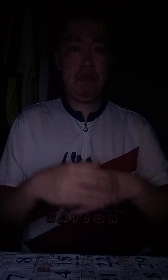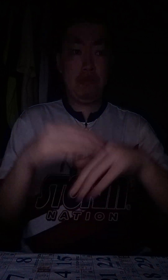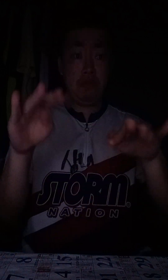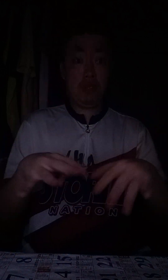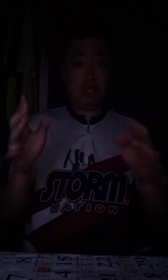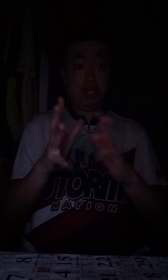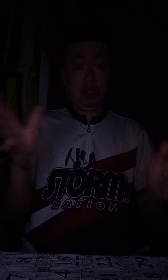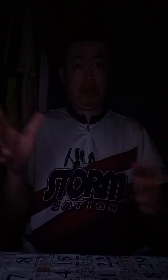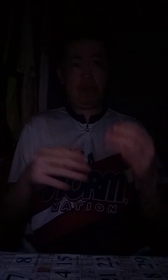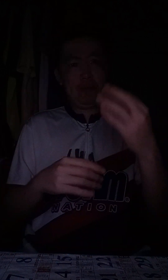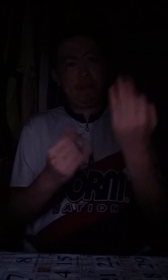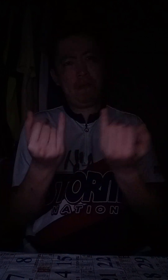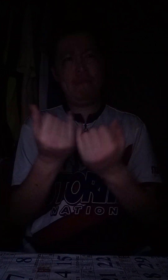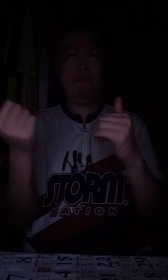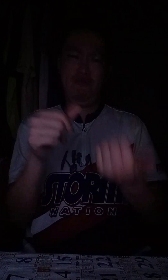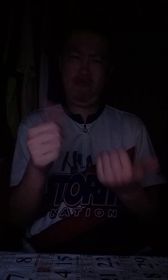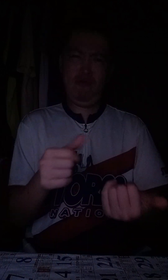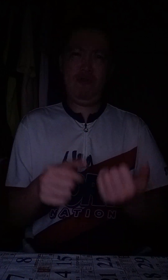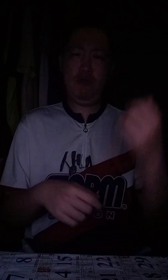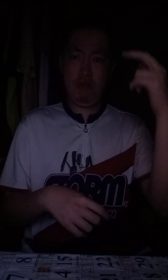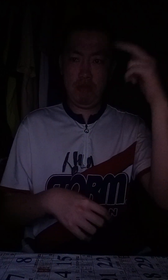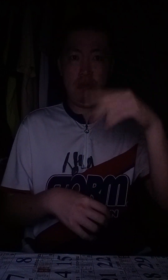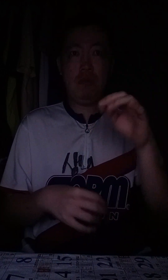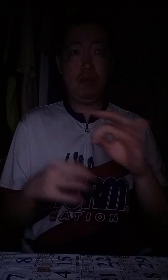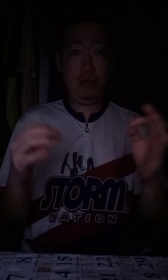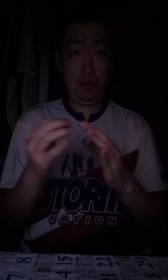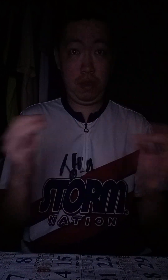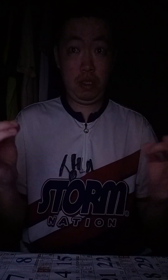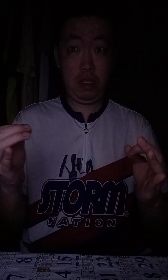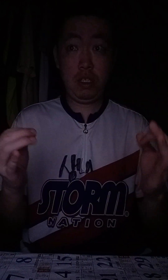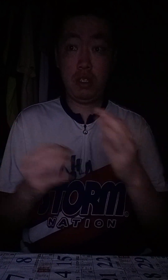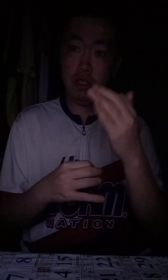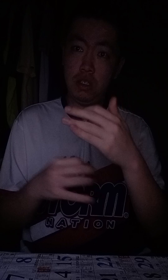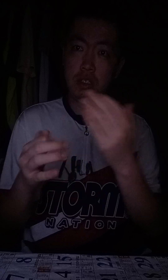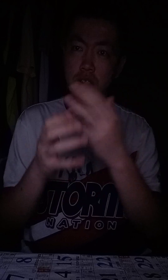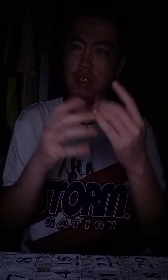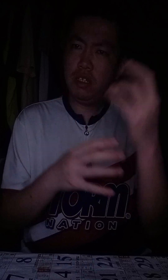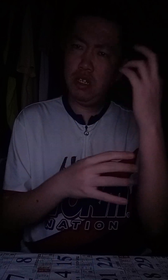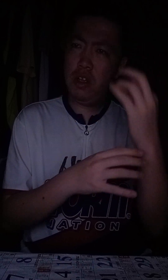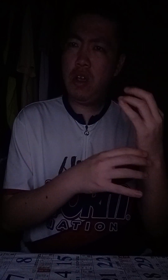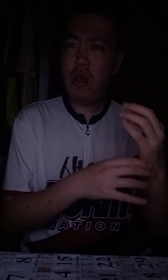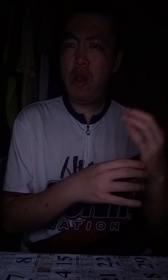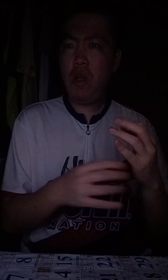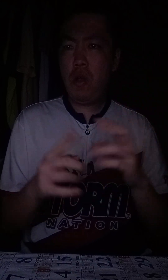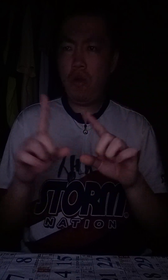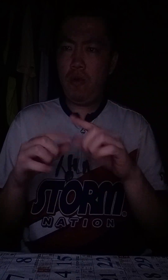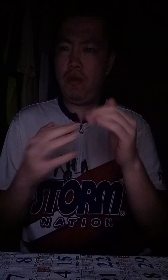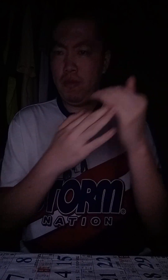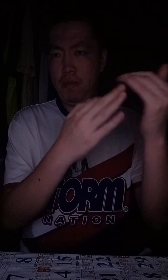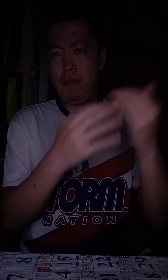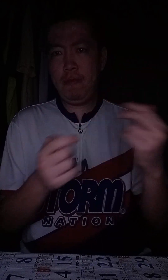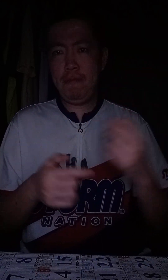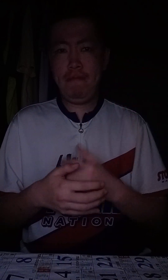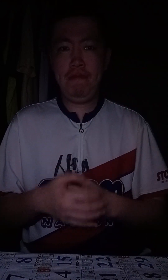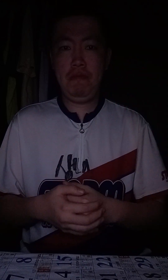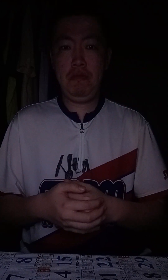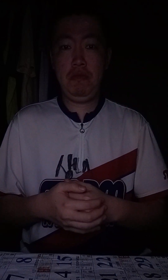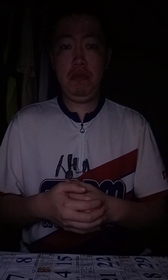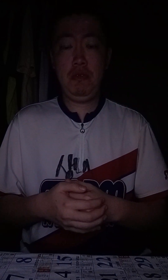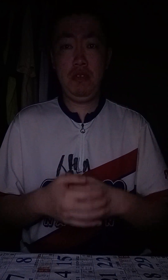60대 호주 부부가 숨지고 독일과 영국인 등 승객 10여 명이 다쳐서 병원으로 옮겨졌습니다. 현지